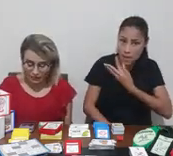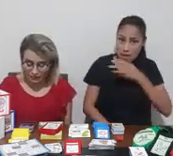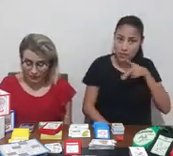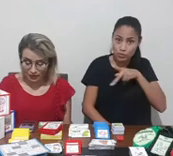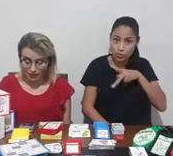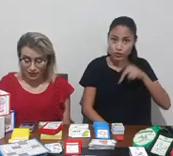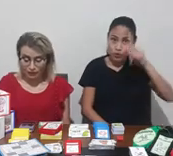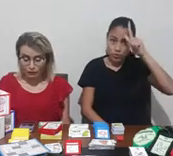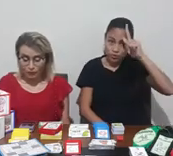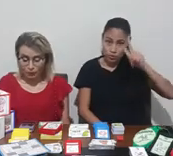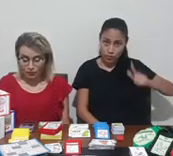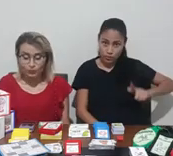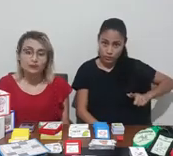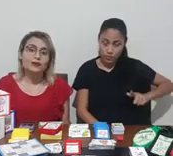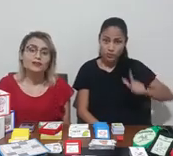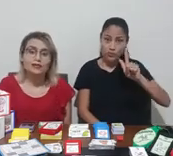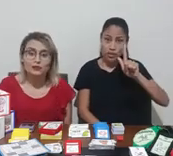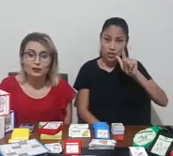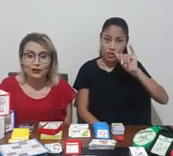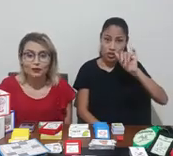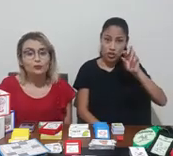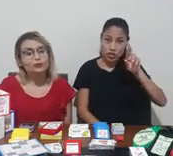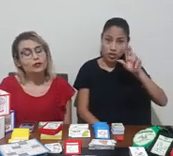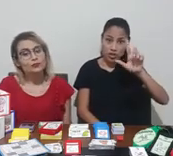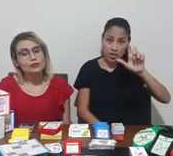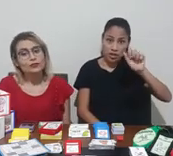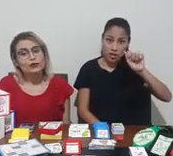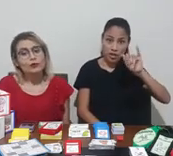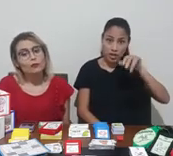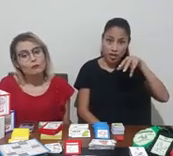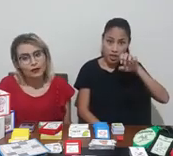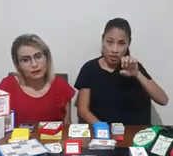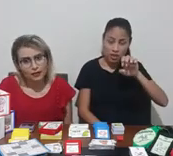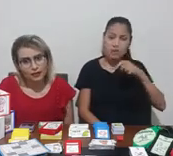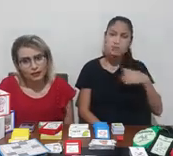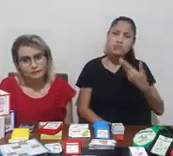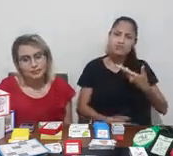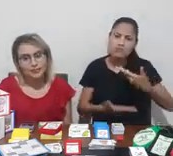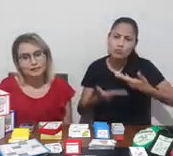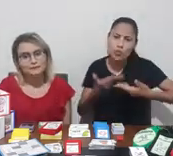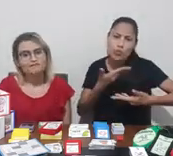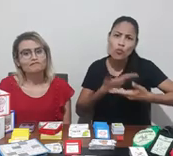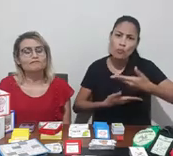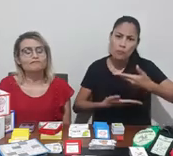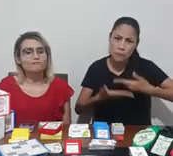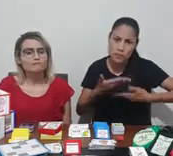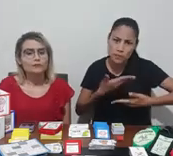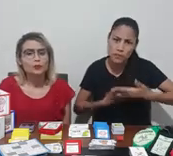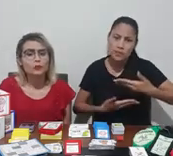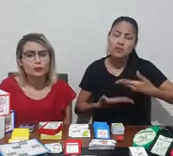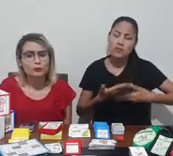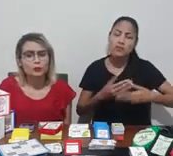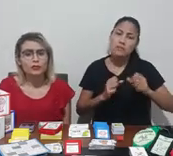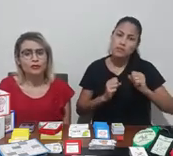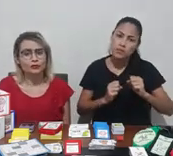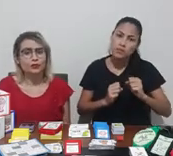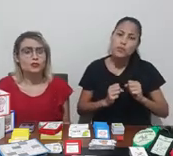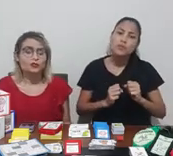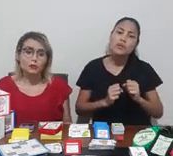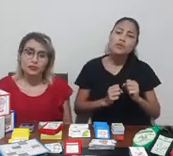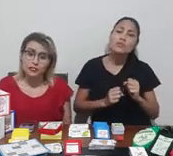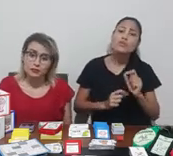Girlaine, né? E foi um momento sensacional, onde pudemos compartilhar, né? No primeiro